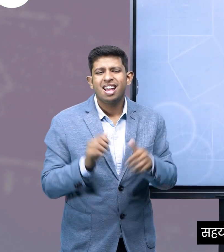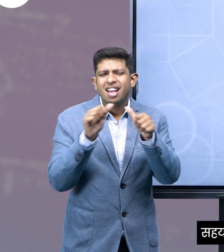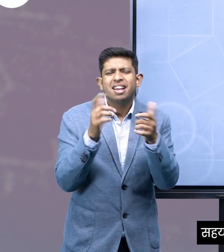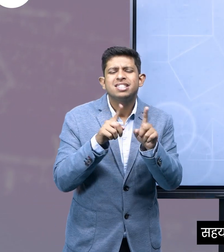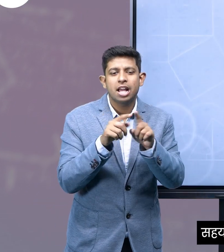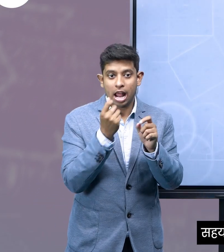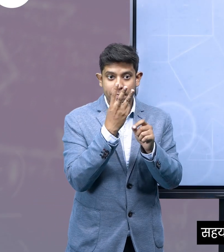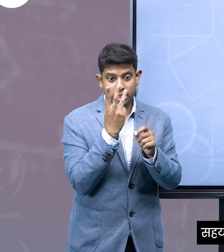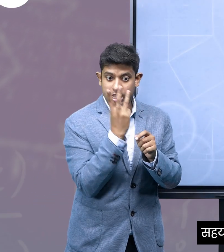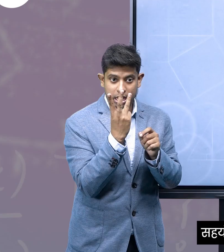सहयोगी गुणधर्म,